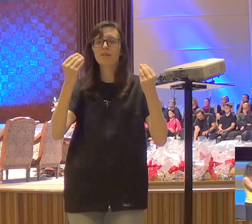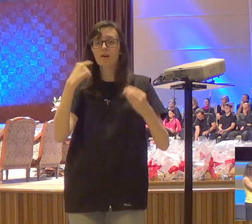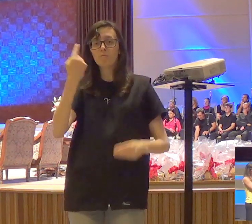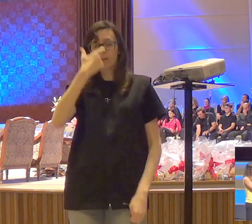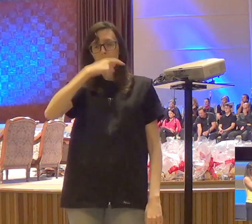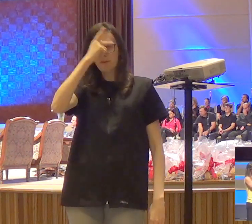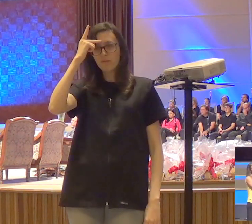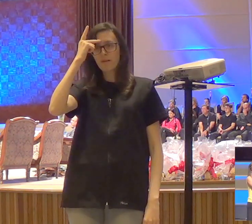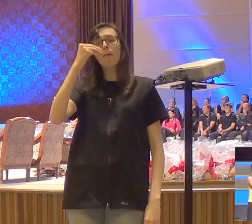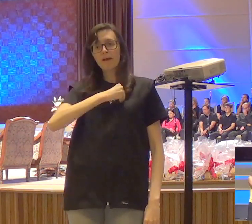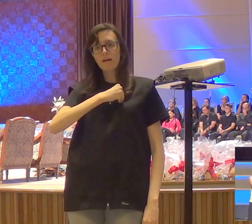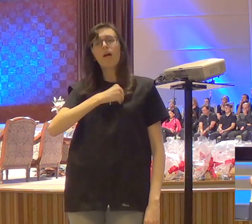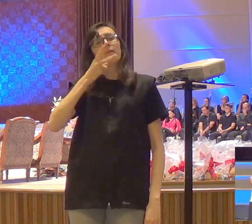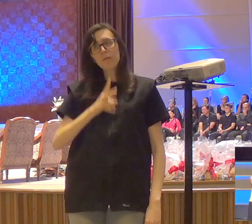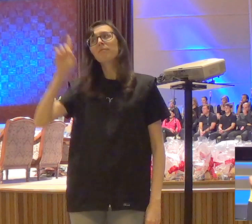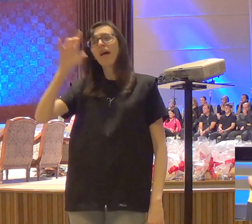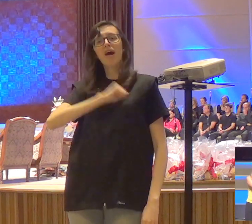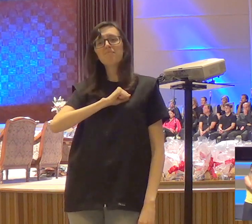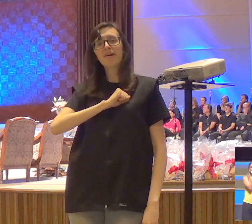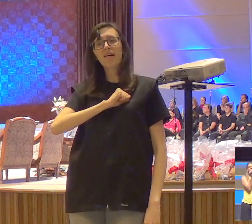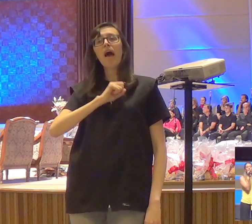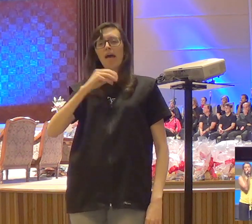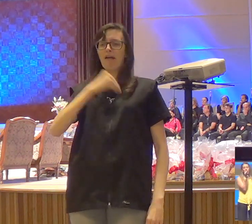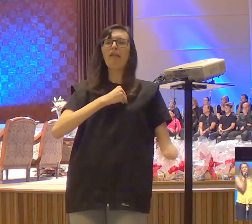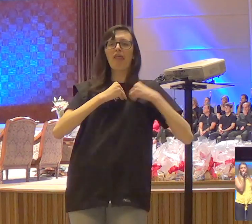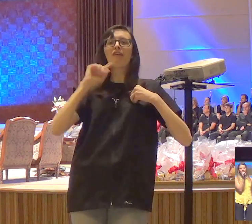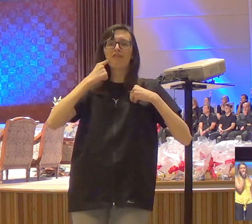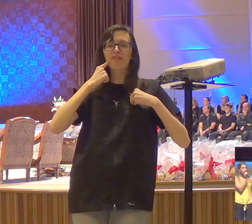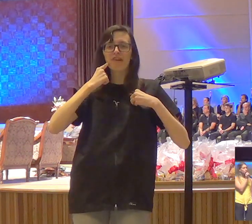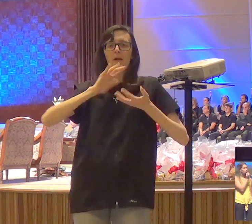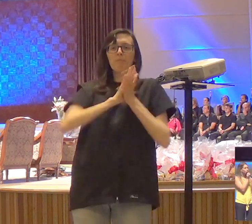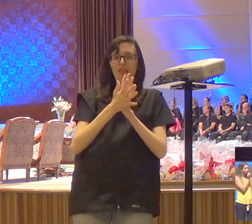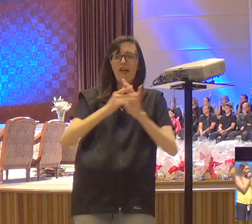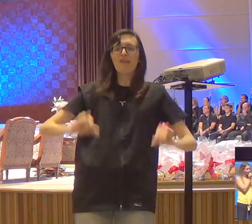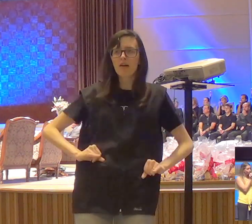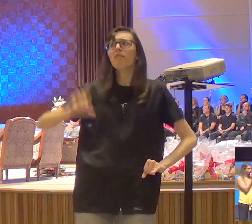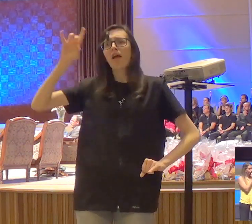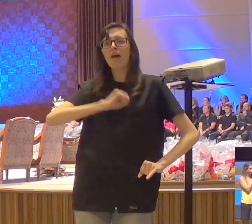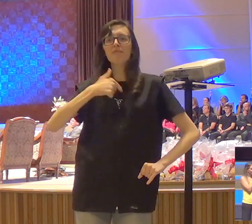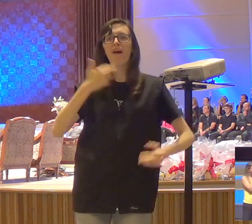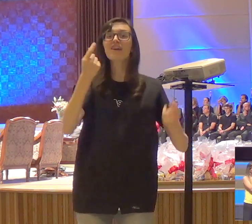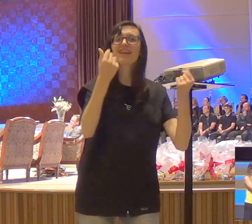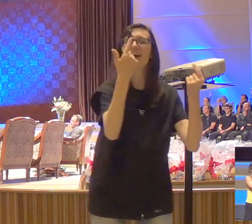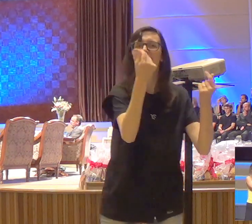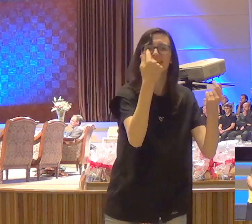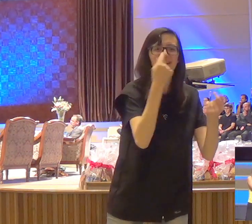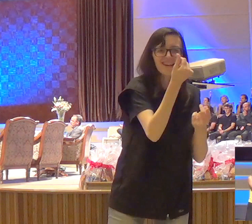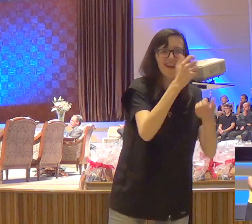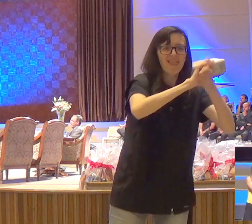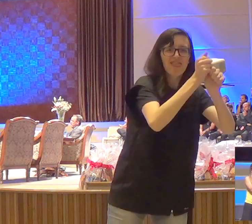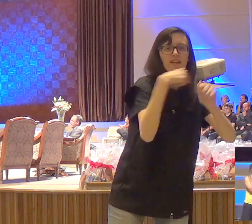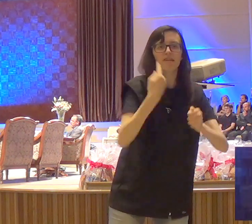American churches. Mas eu vou contar para vocês a minha experiência nas igrejas americanas. Many times in American churches,